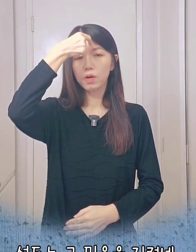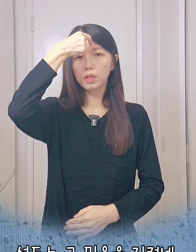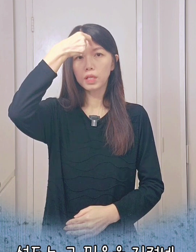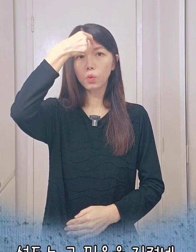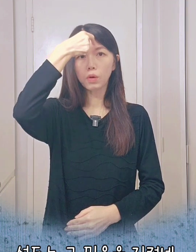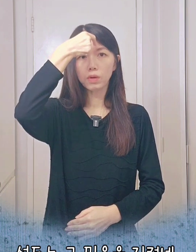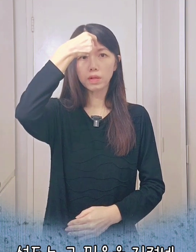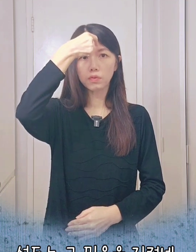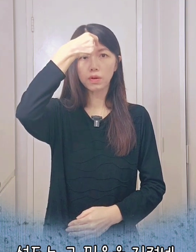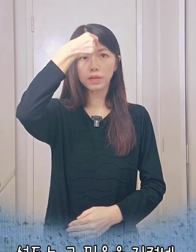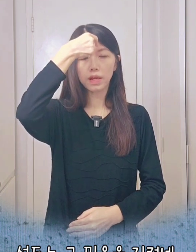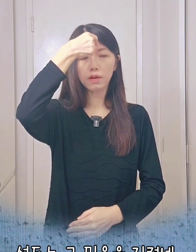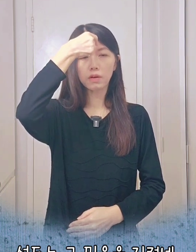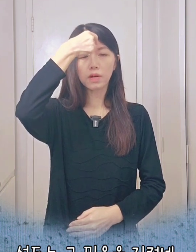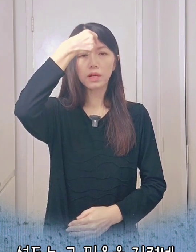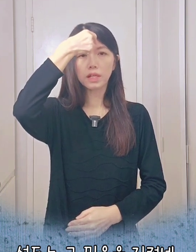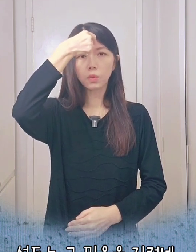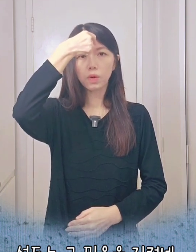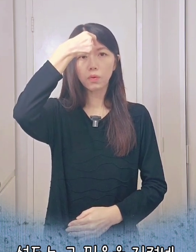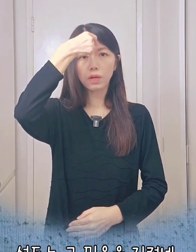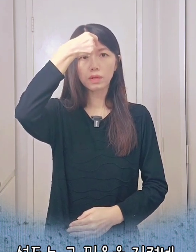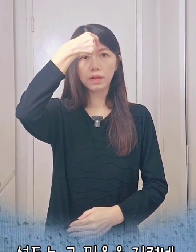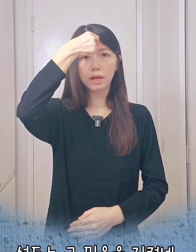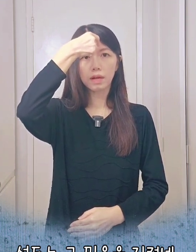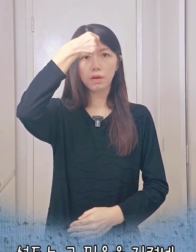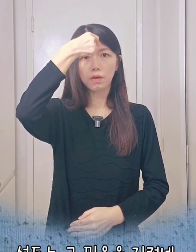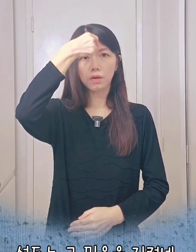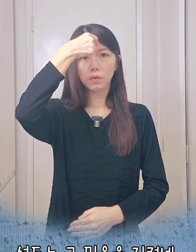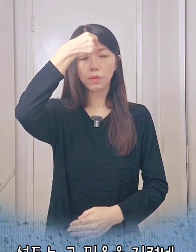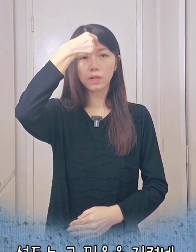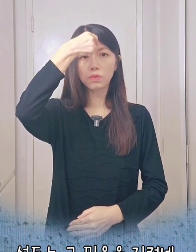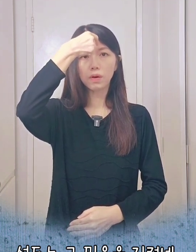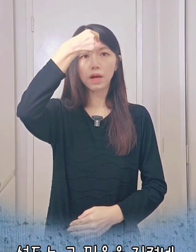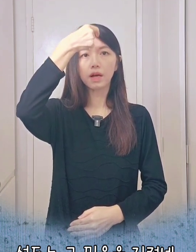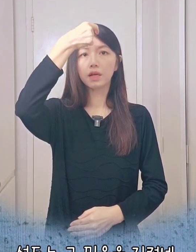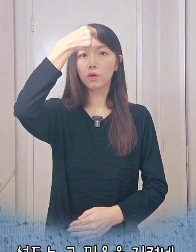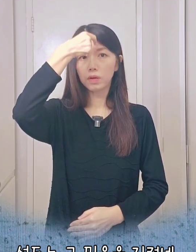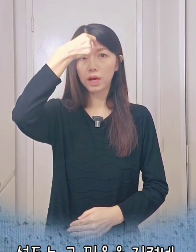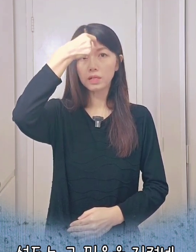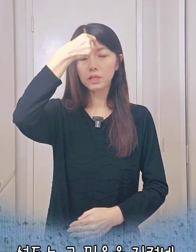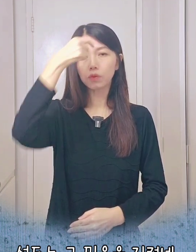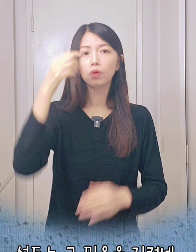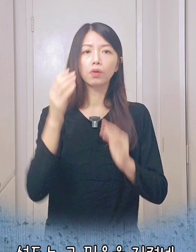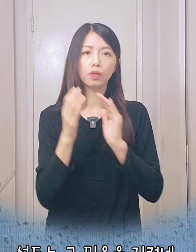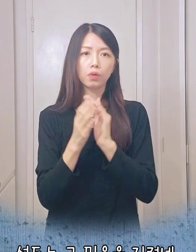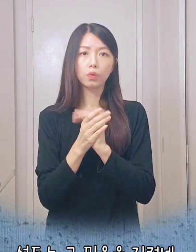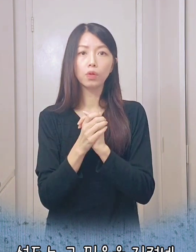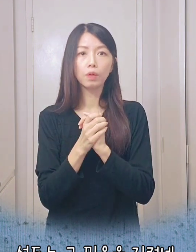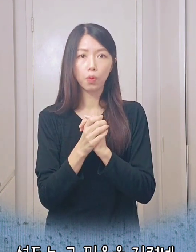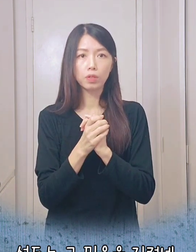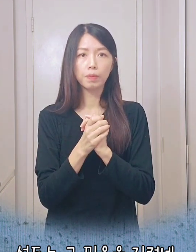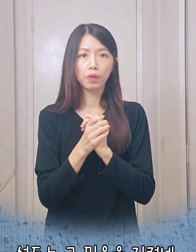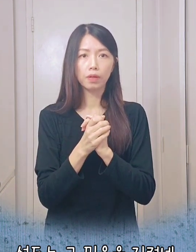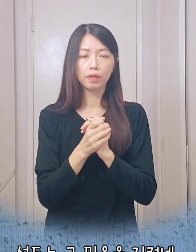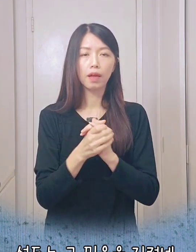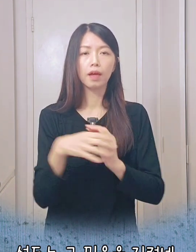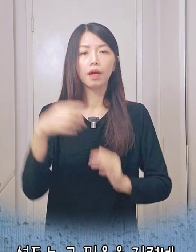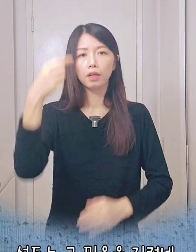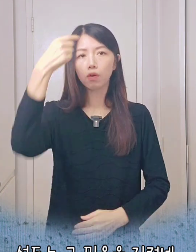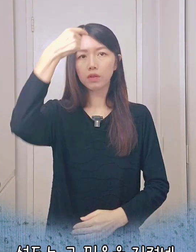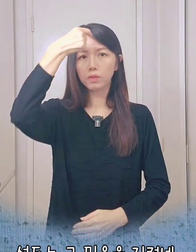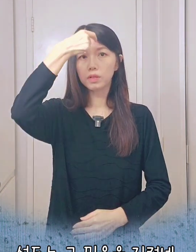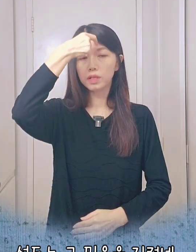대주세요. 기도라고 하는 뜻의 수어인데요. 기도라고 하는 뜻의 원래 수어가 이렇게 하시고 그리고 손을 모으시면